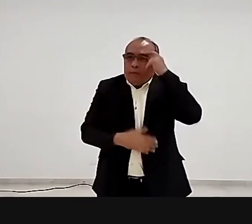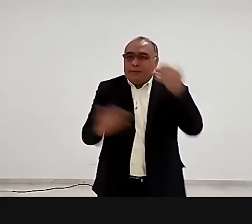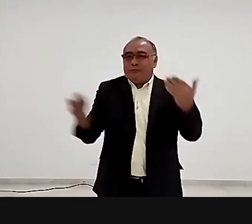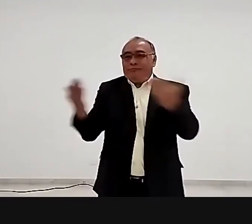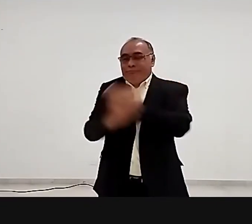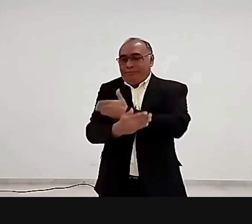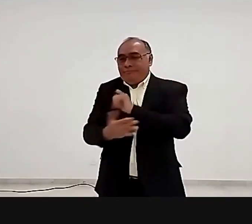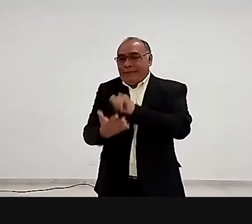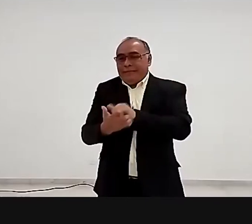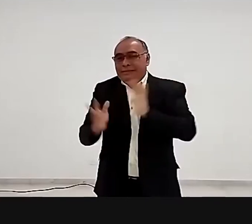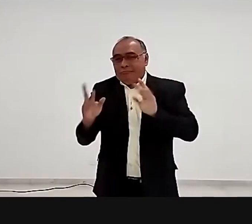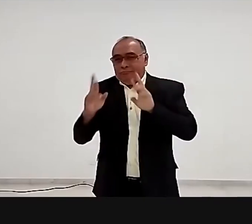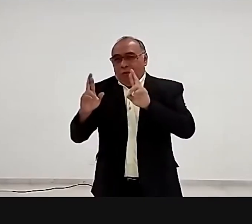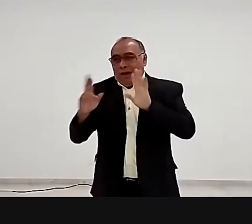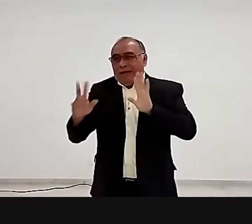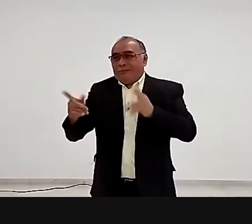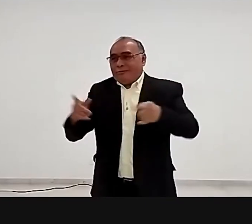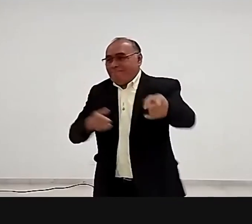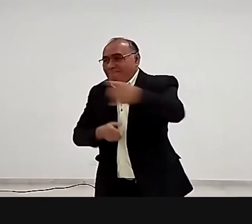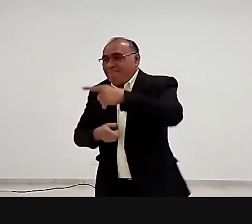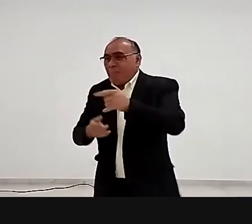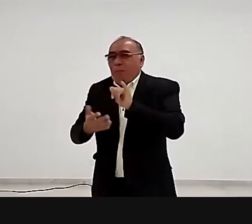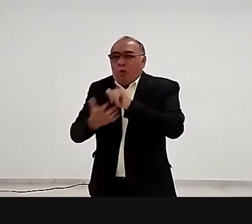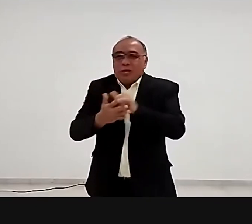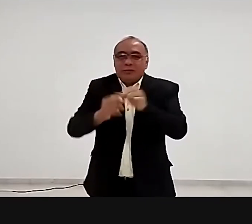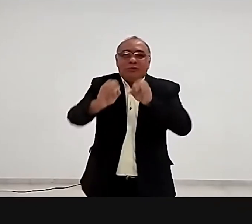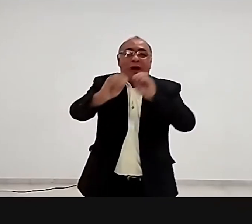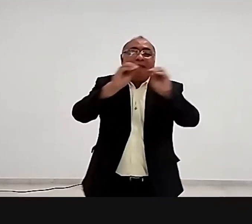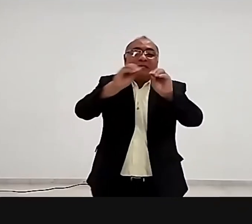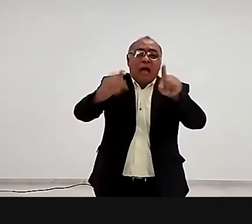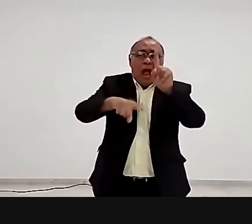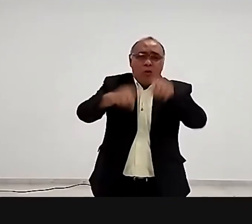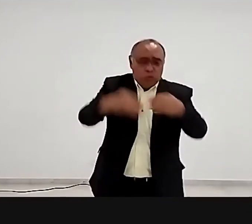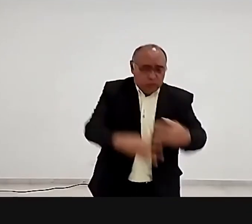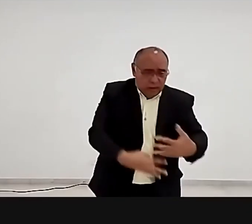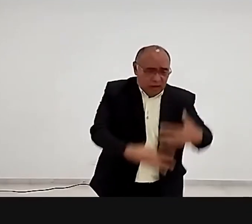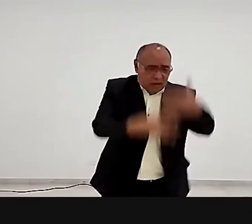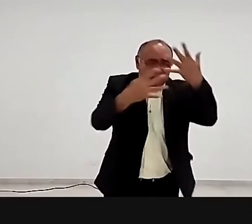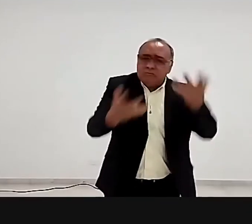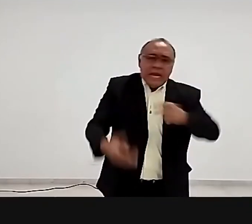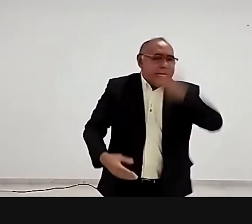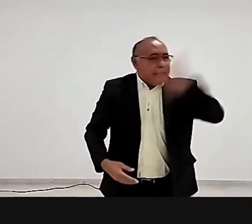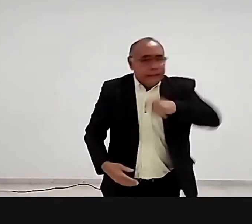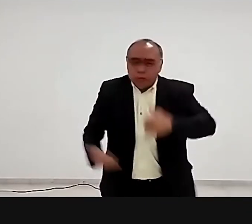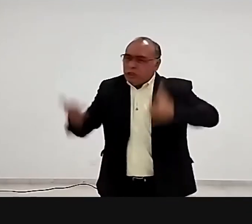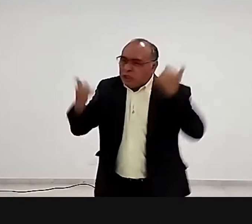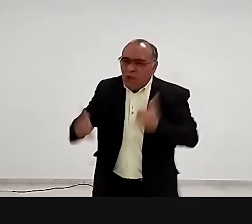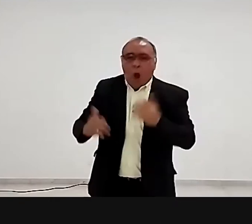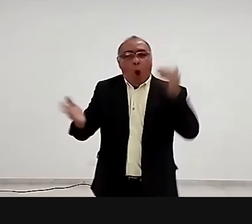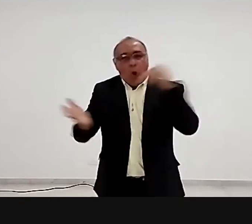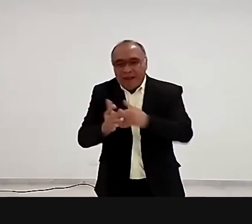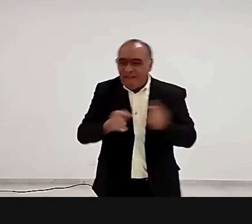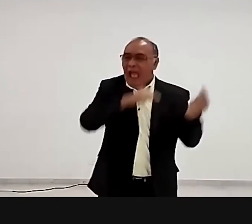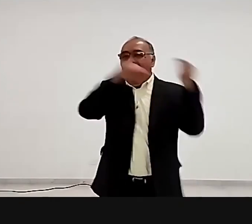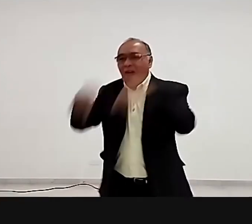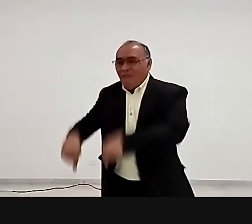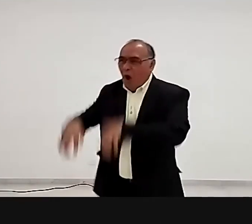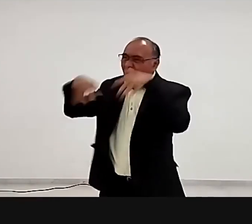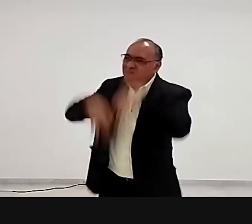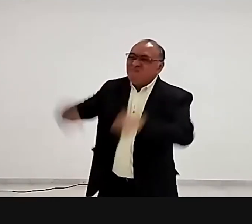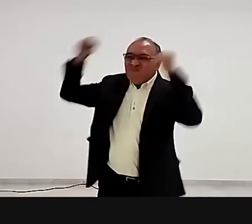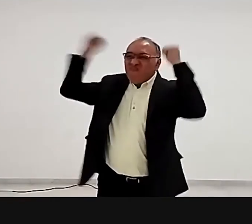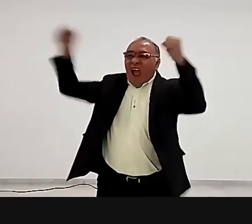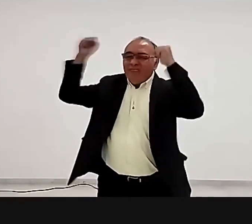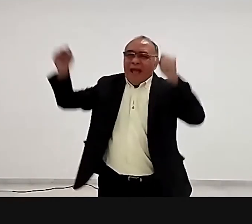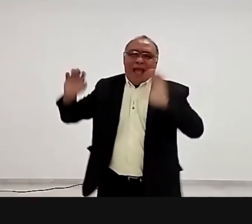es entender nuestra visita gobierno pero necesitamos el compromiso de ustedes y que también existe el eco